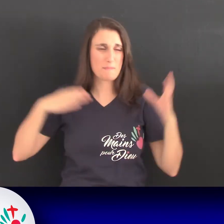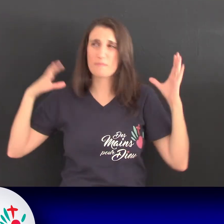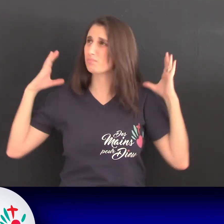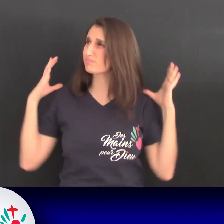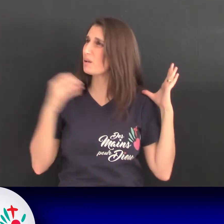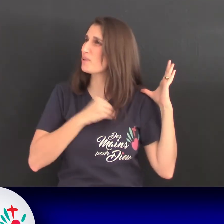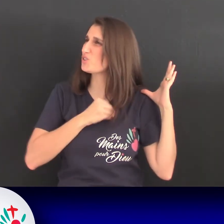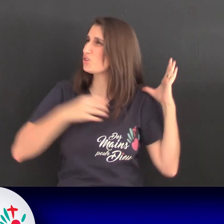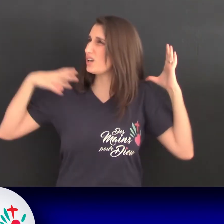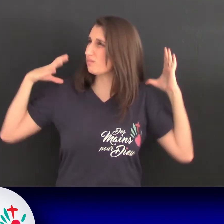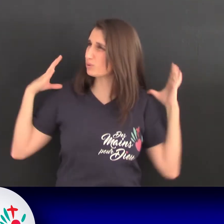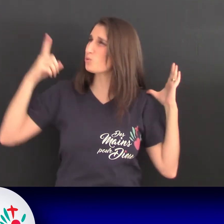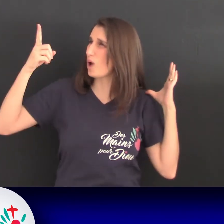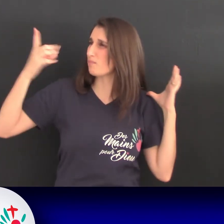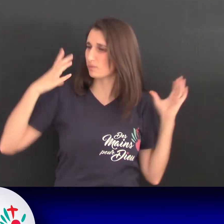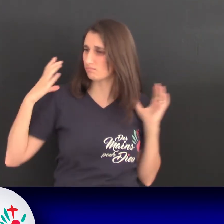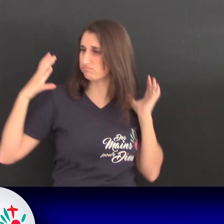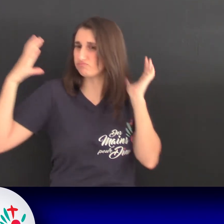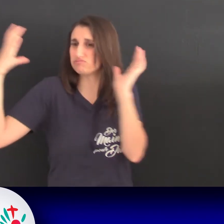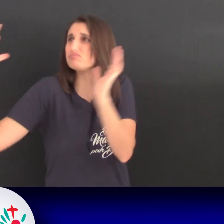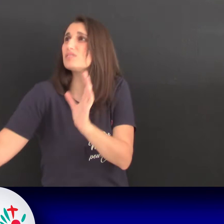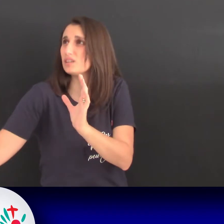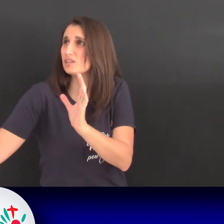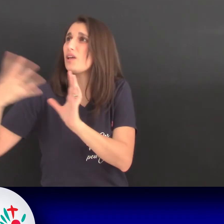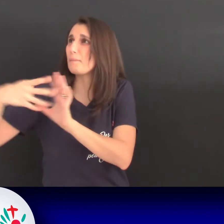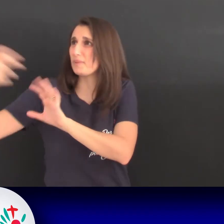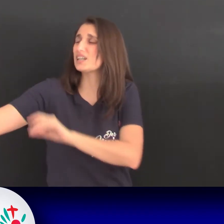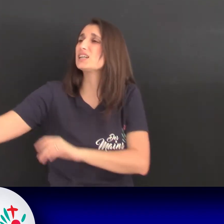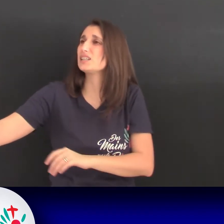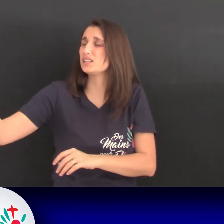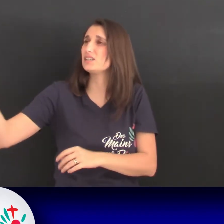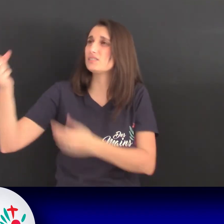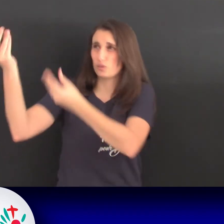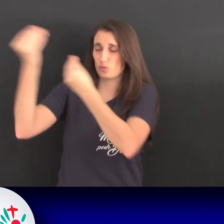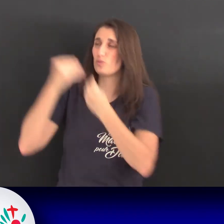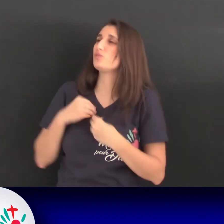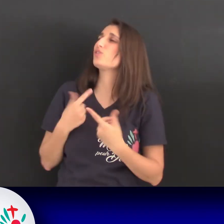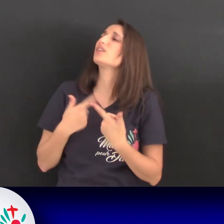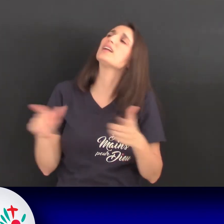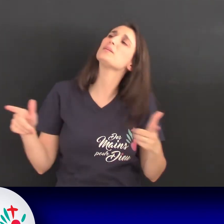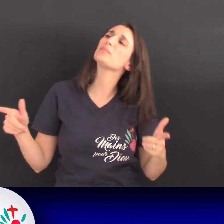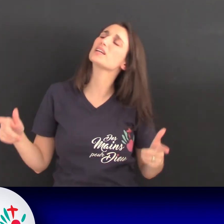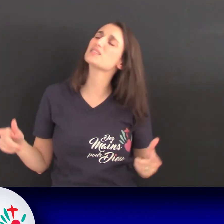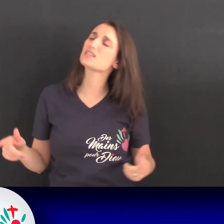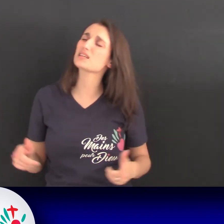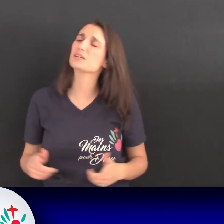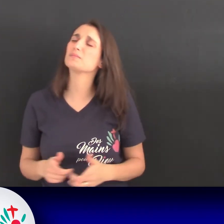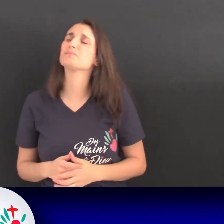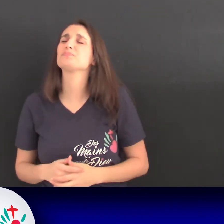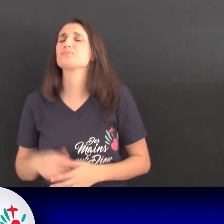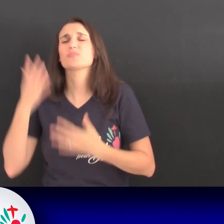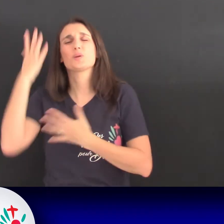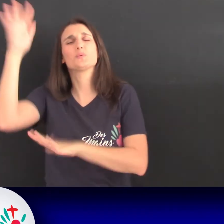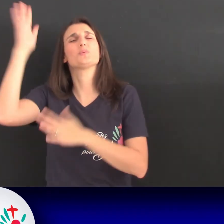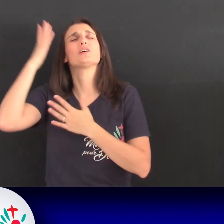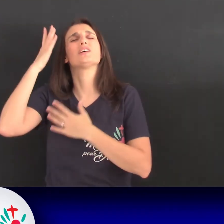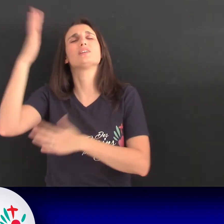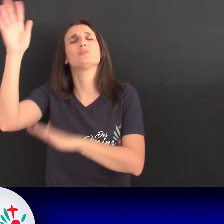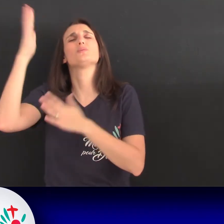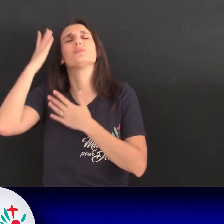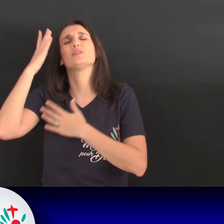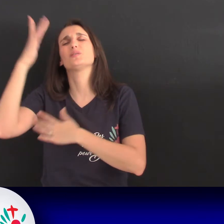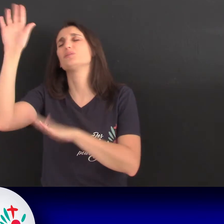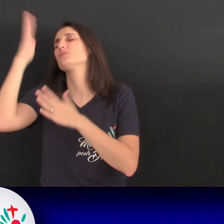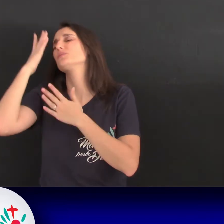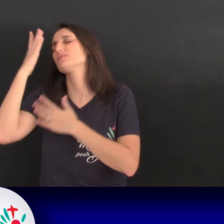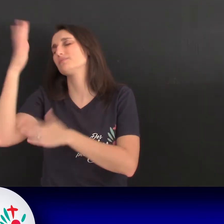Et nous te disons merci, Seigneur, parce que tu nous donnes la liberté. Alléluia. Sois loué, Jésus. Sois